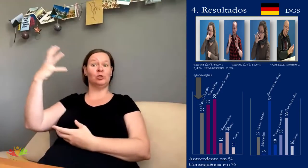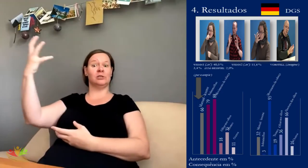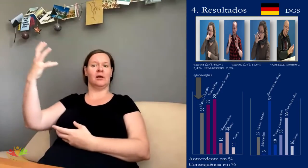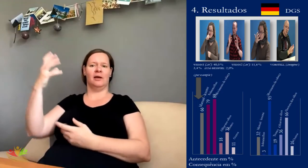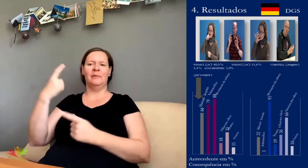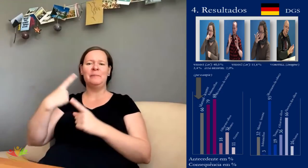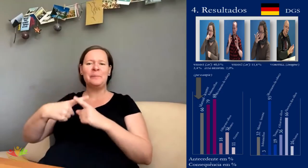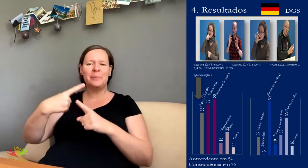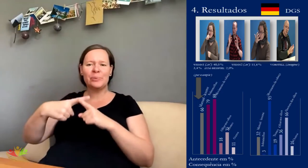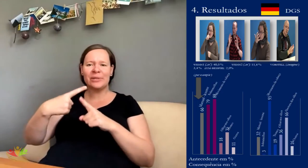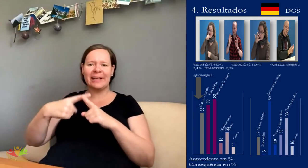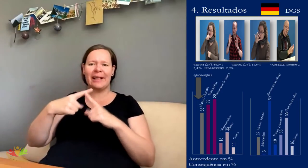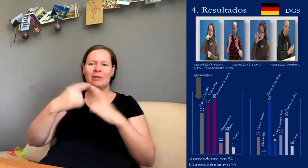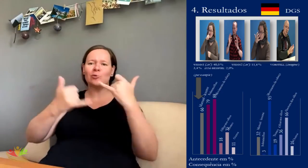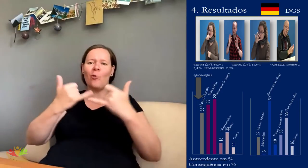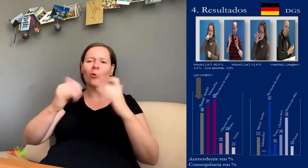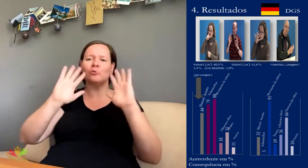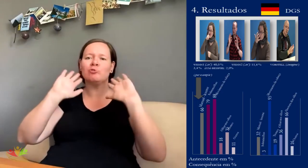antecedente, que é um sinal